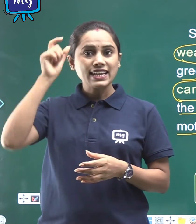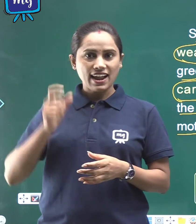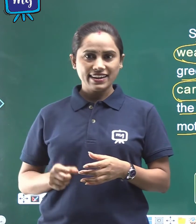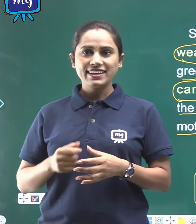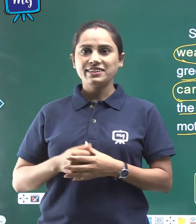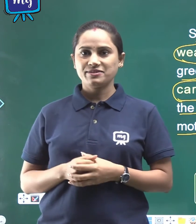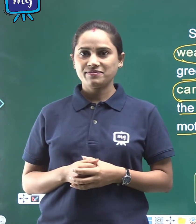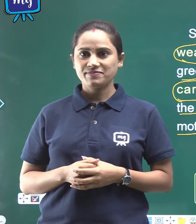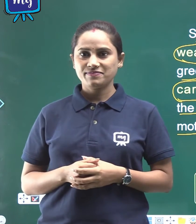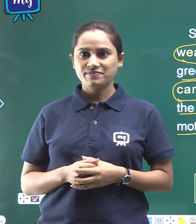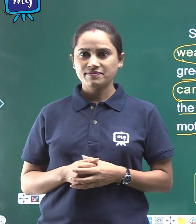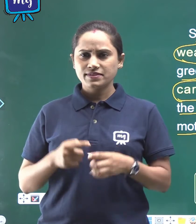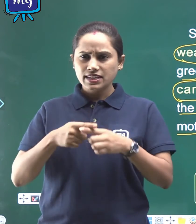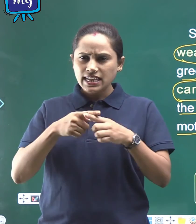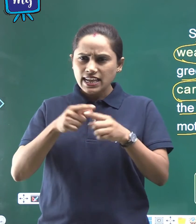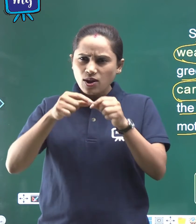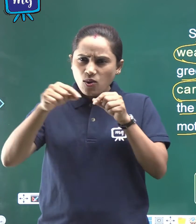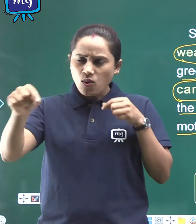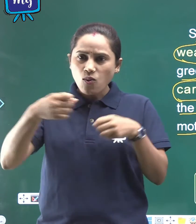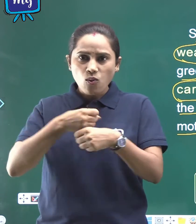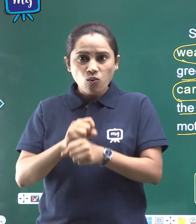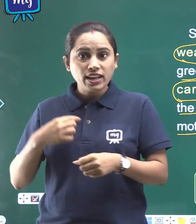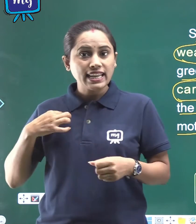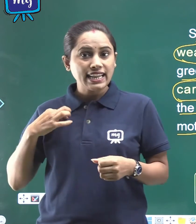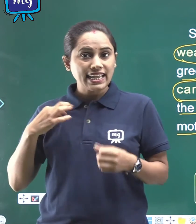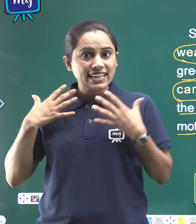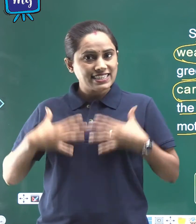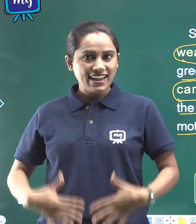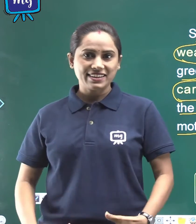कार्डिगन, ऊनी जैकेट.